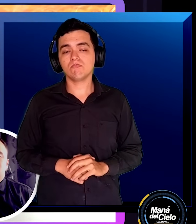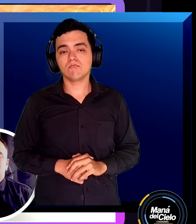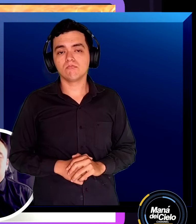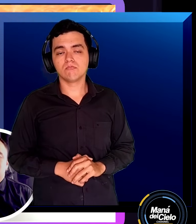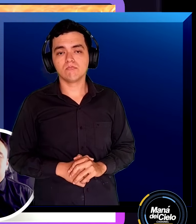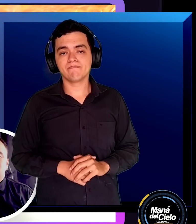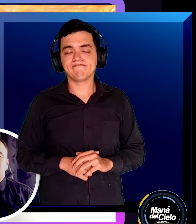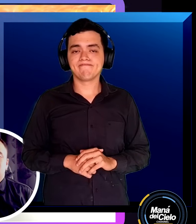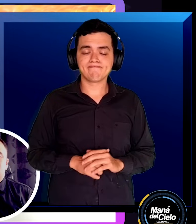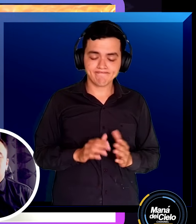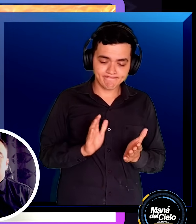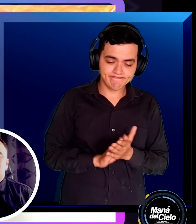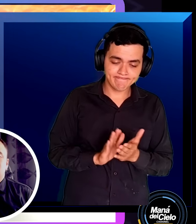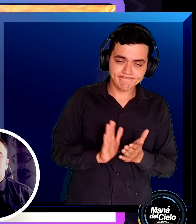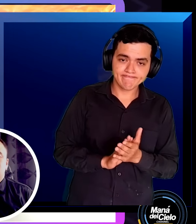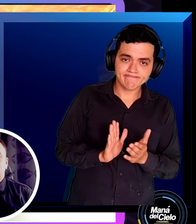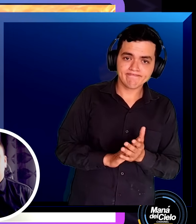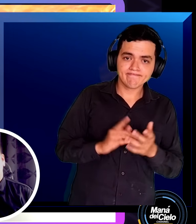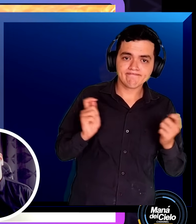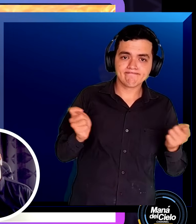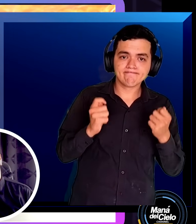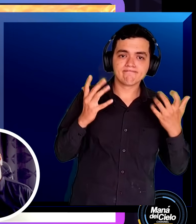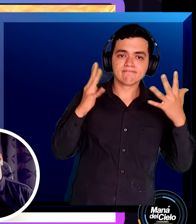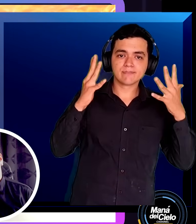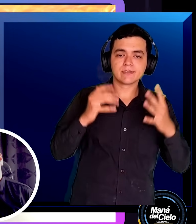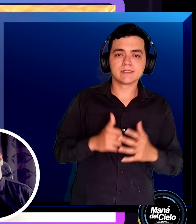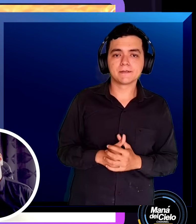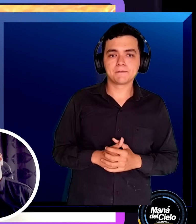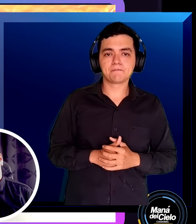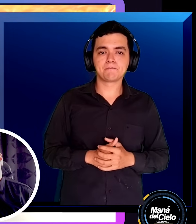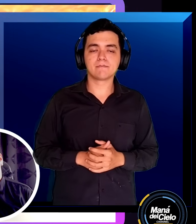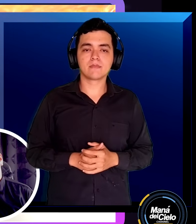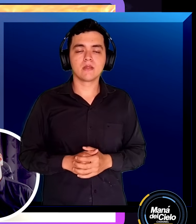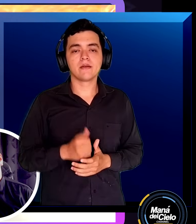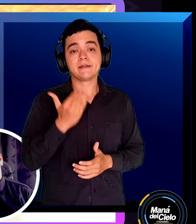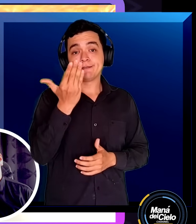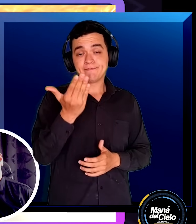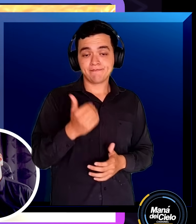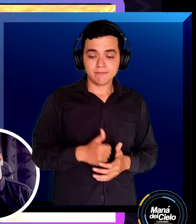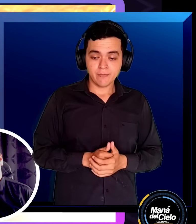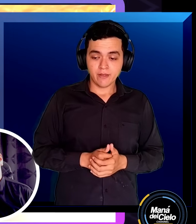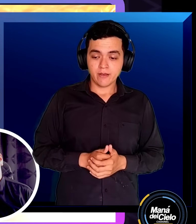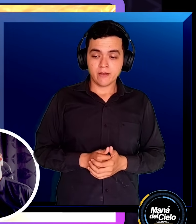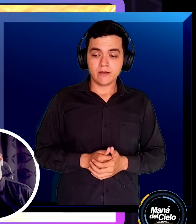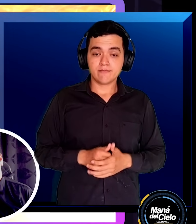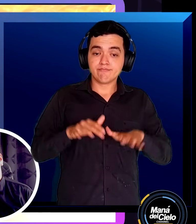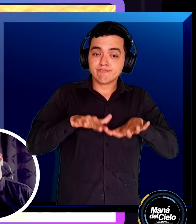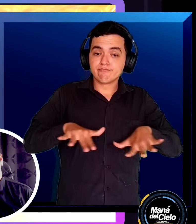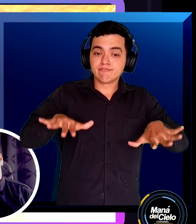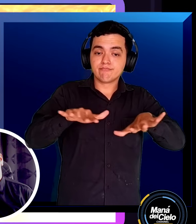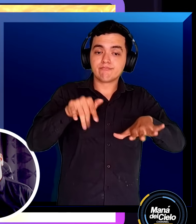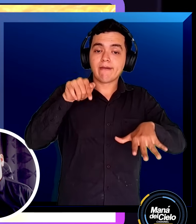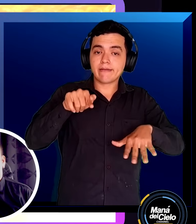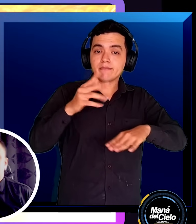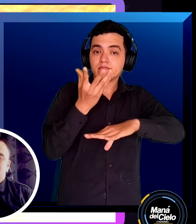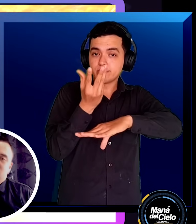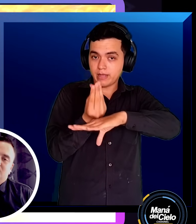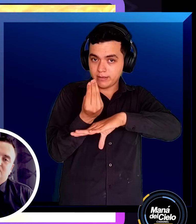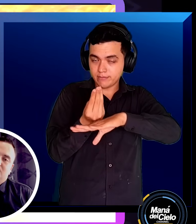nos propusimos, si hemos de pastorear es para darlo todo, porque para mi Dios es todo o nada.